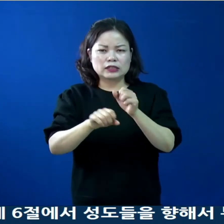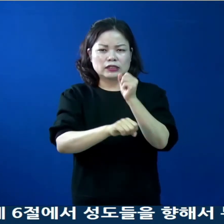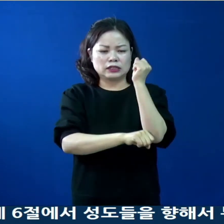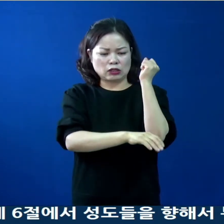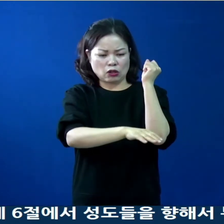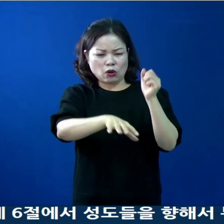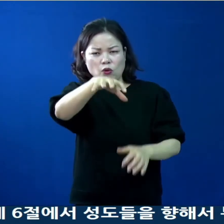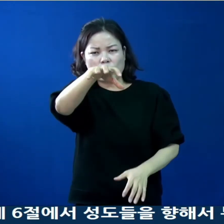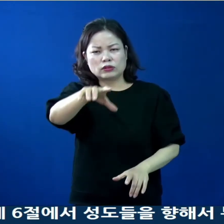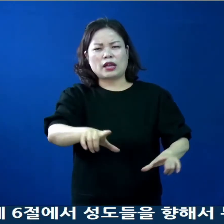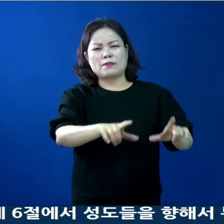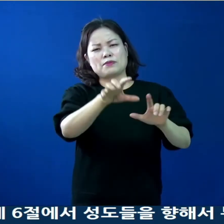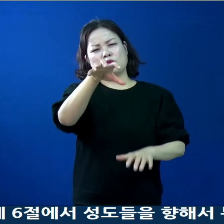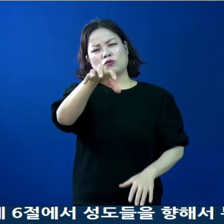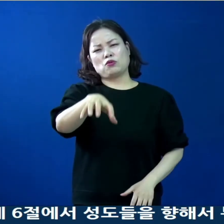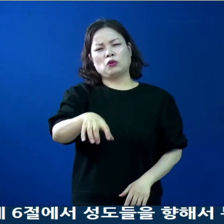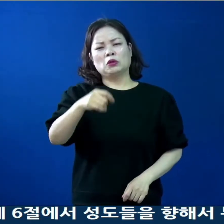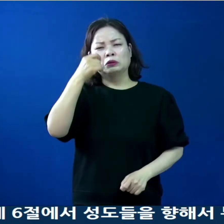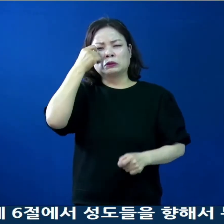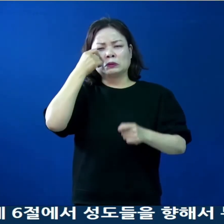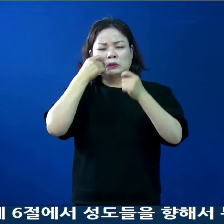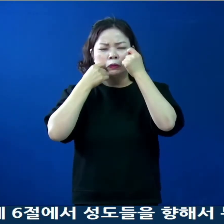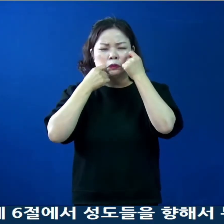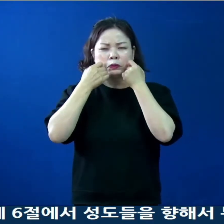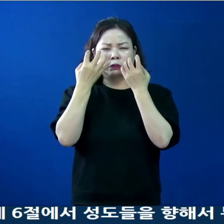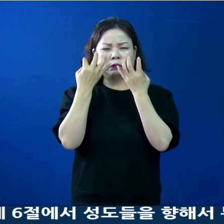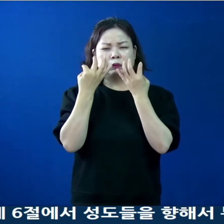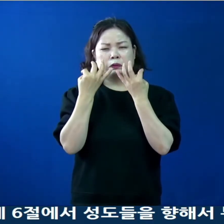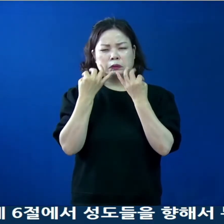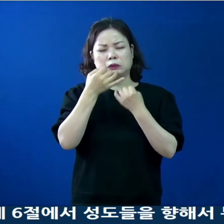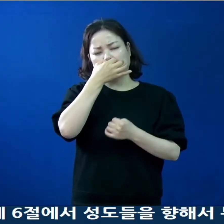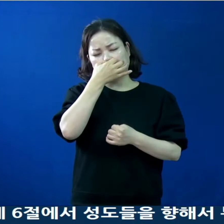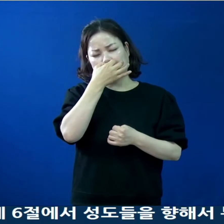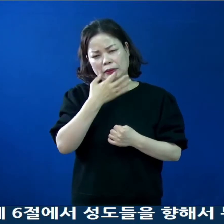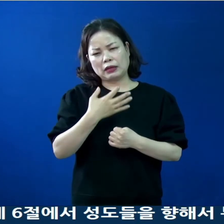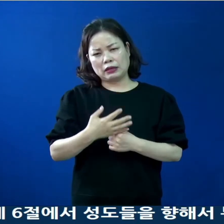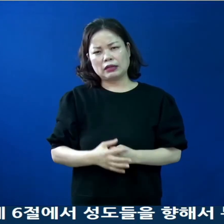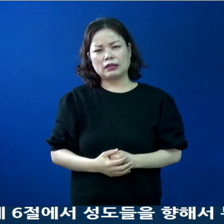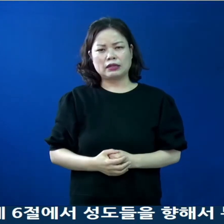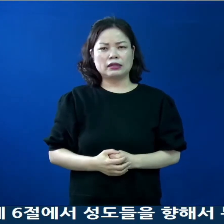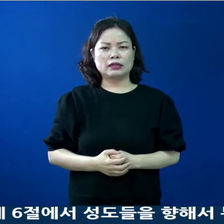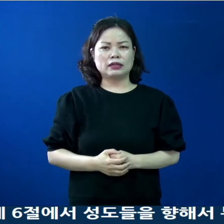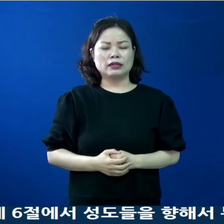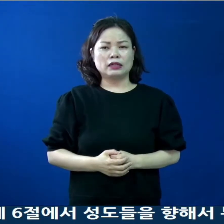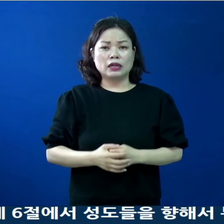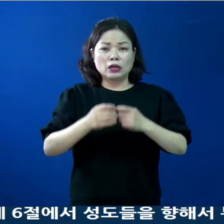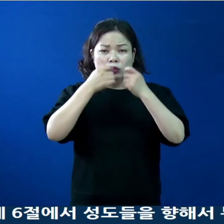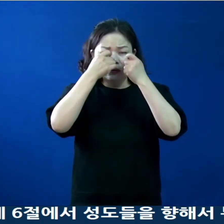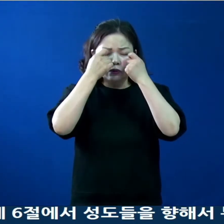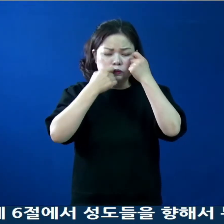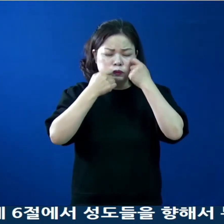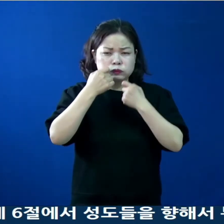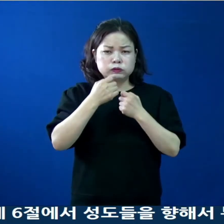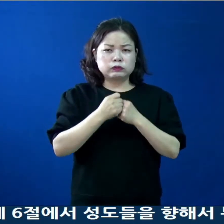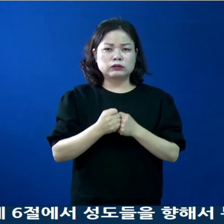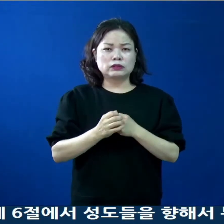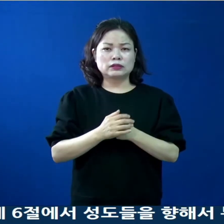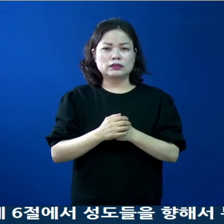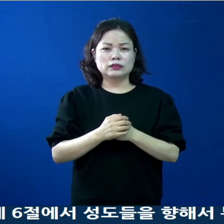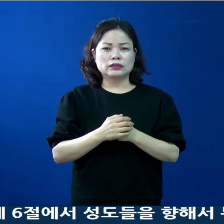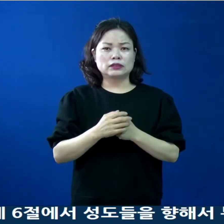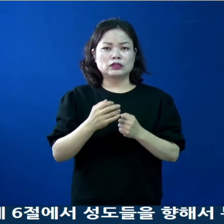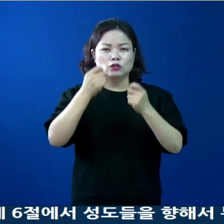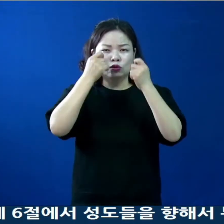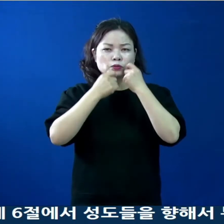가운데서는 눈물 골짜기가 항상 있기 마련입니다. 눈물 골짜기를 원어로 박하